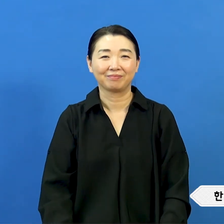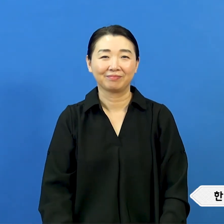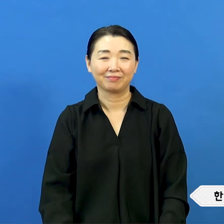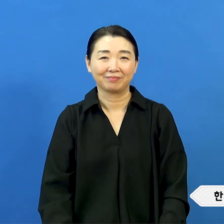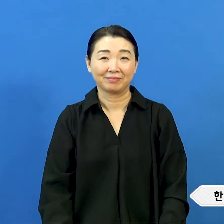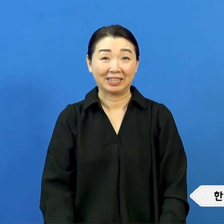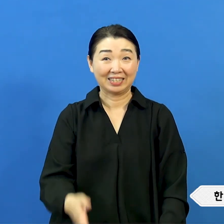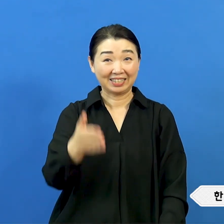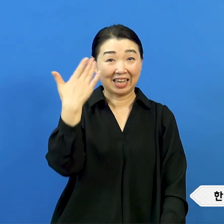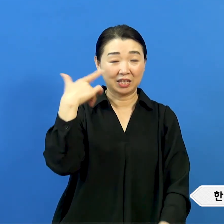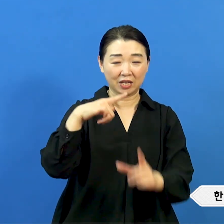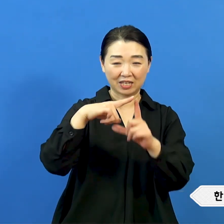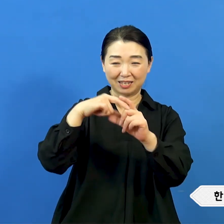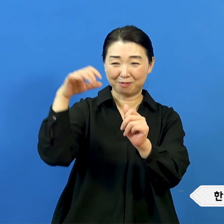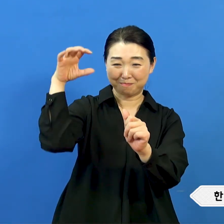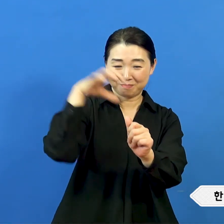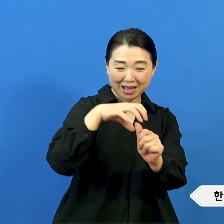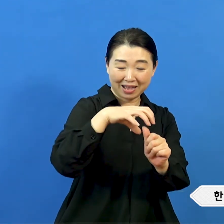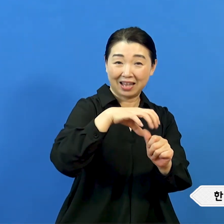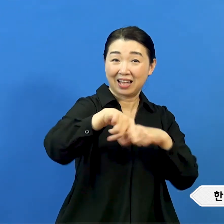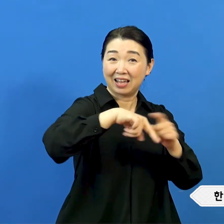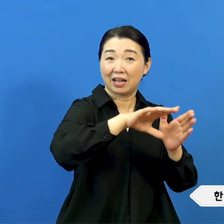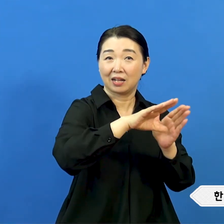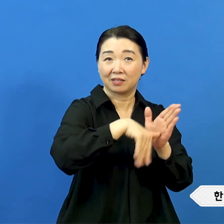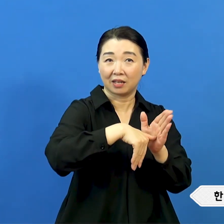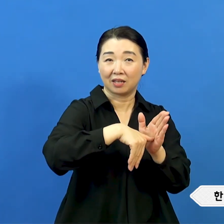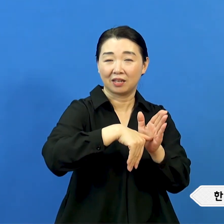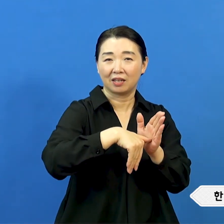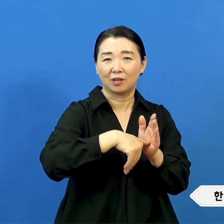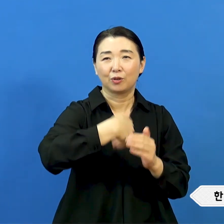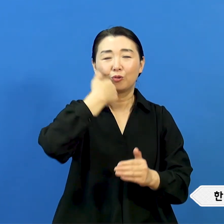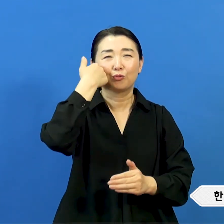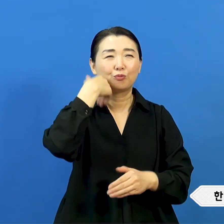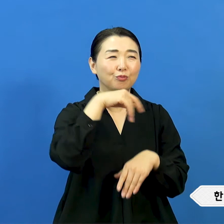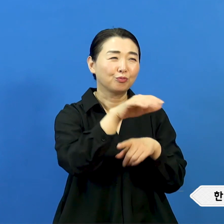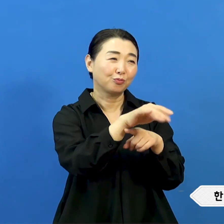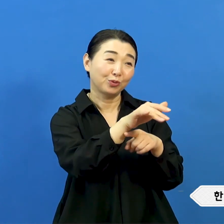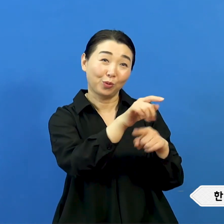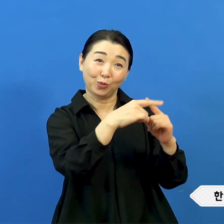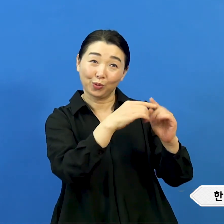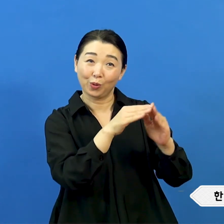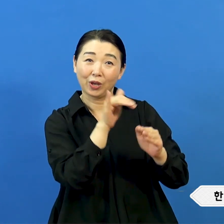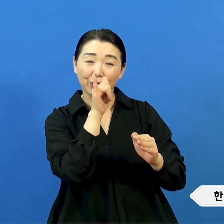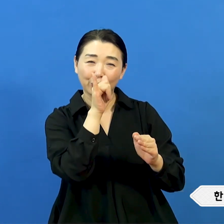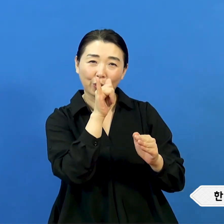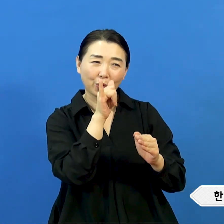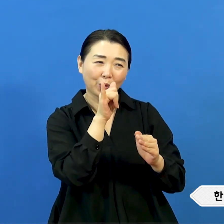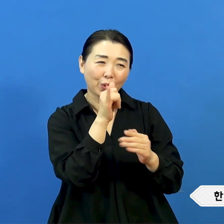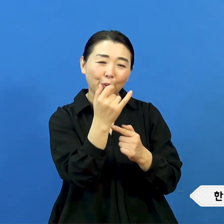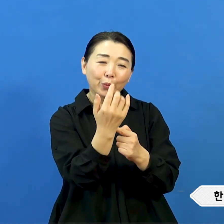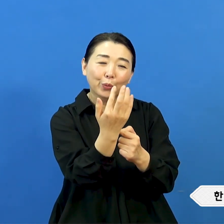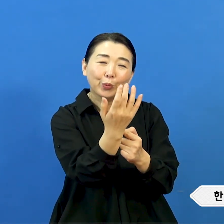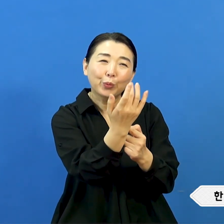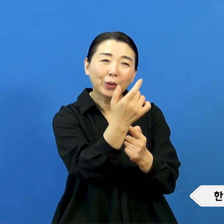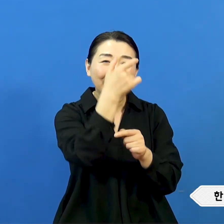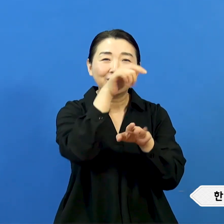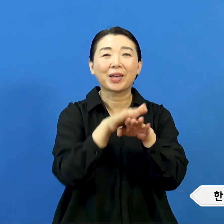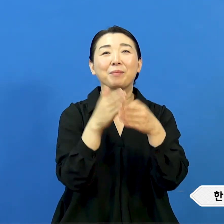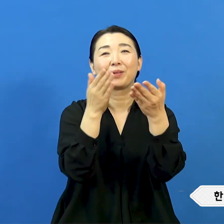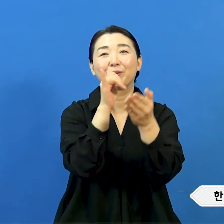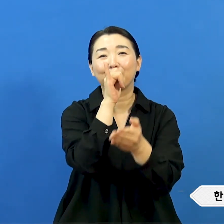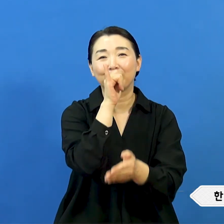일제시대 때 어떤 조그마한 시골 교회에서 호롱불을 켜놓고 예배를